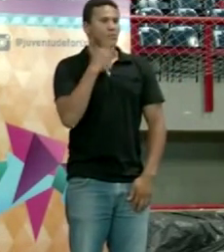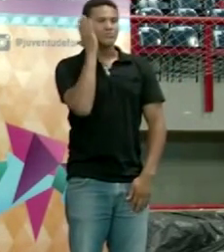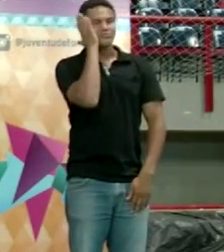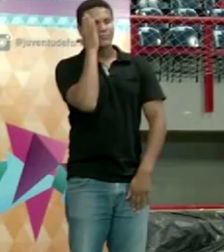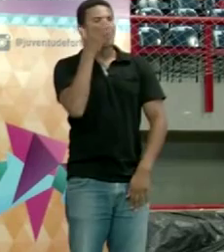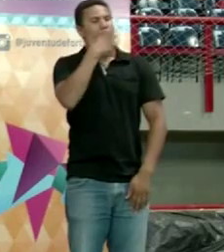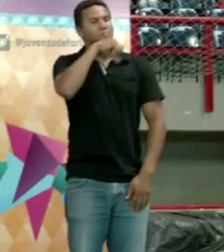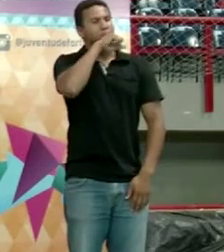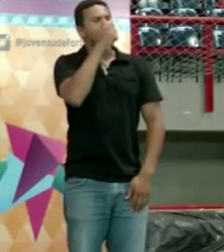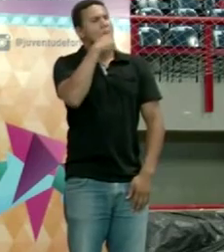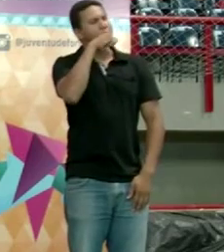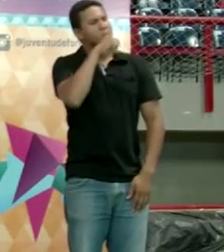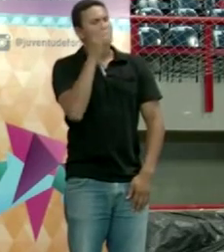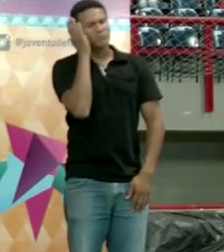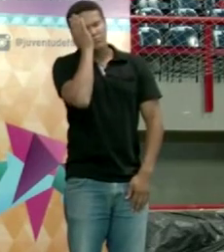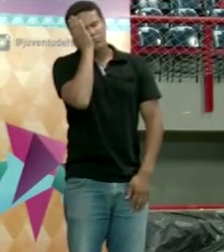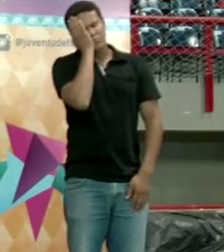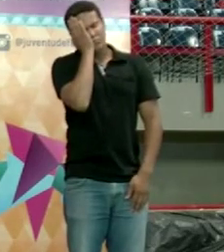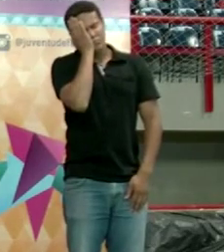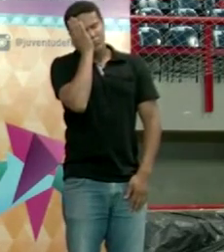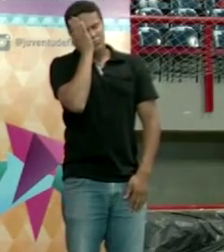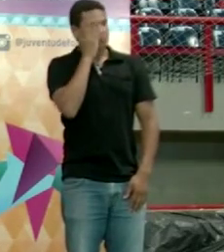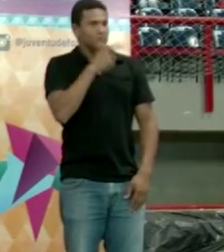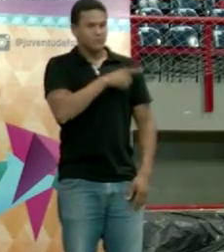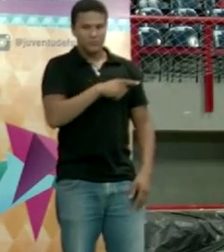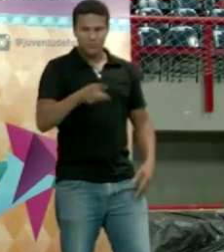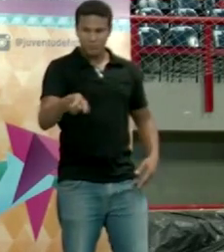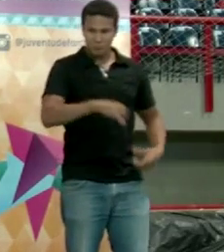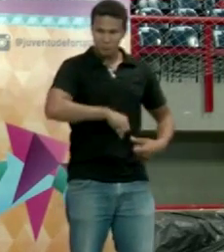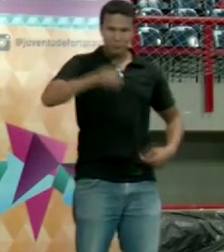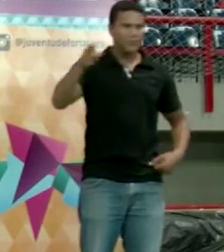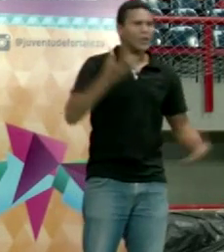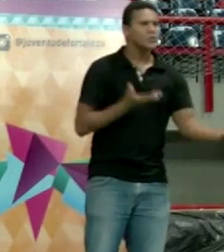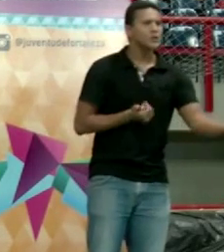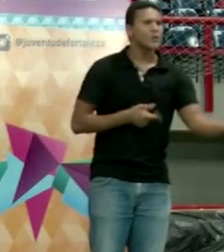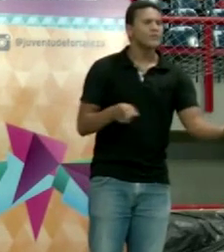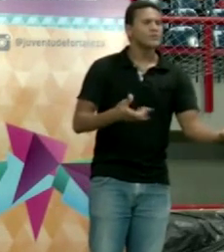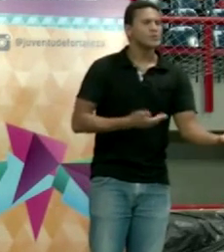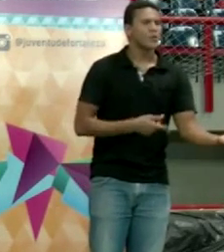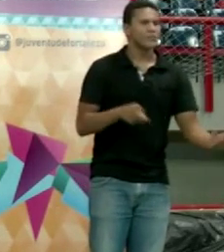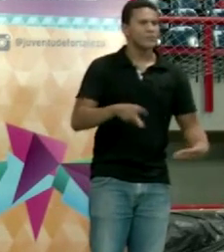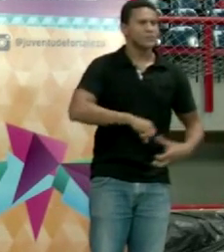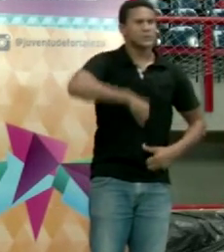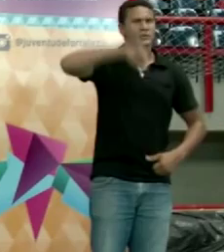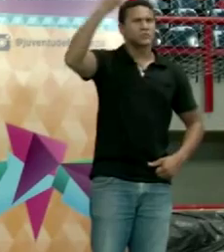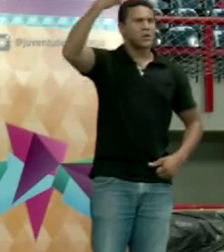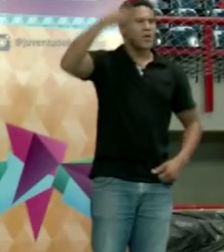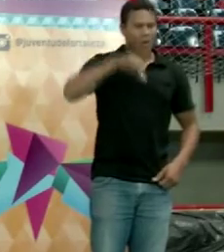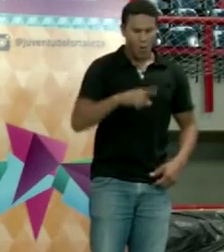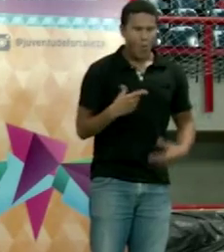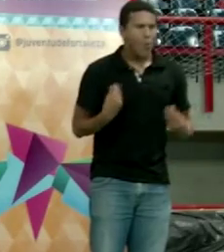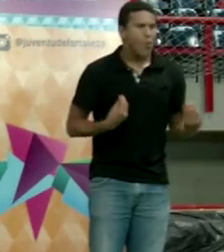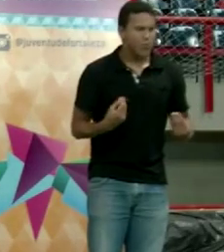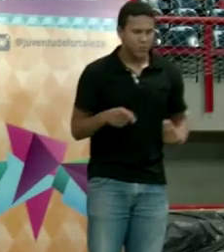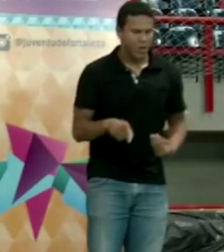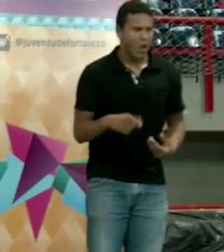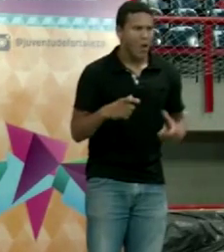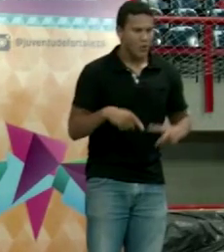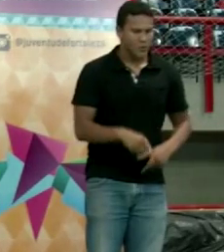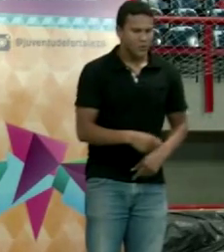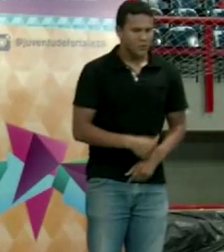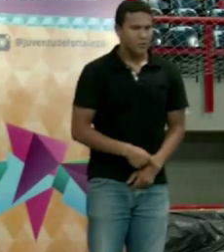Real, com a mãe dele, a família dele. Dom Pedro, adolescente, na calçada,